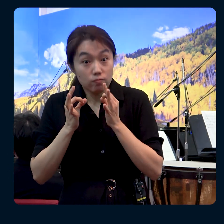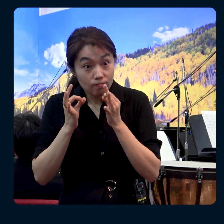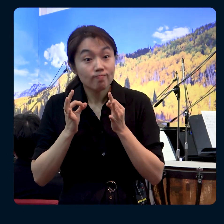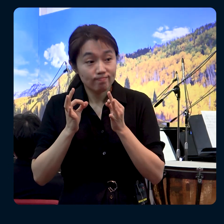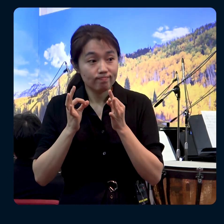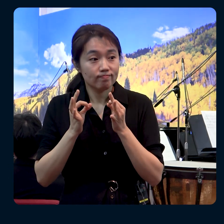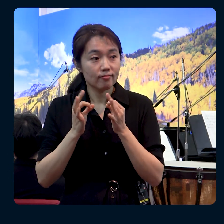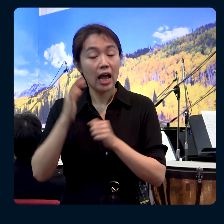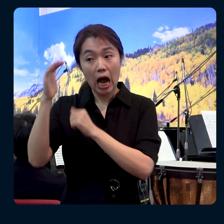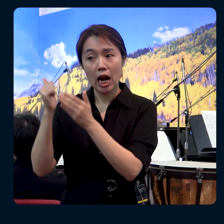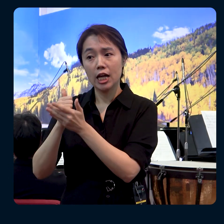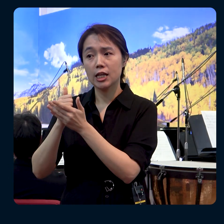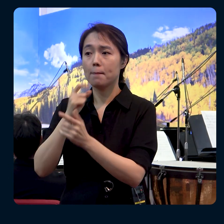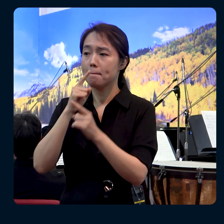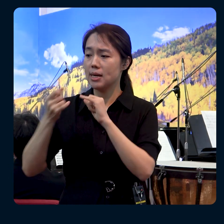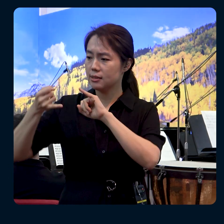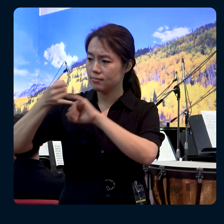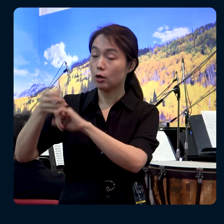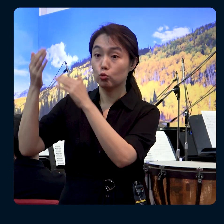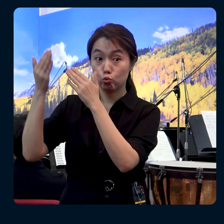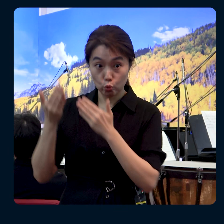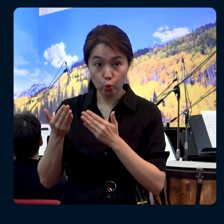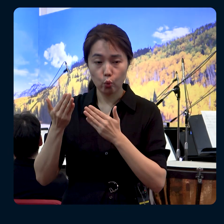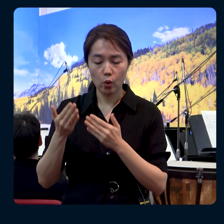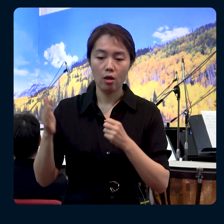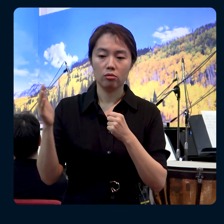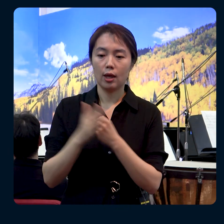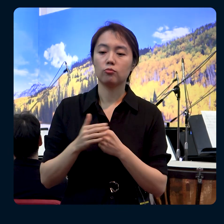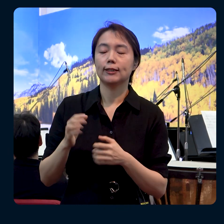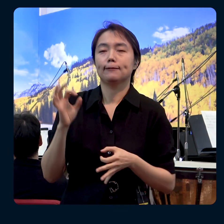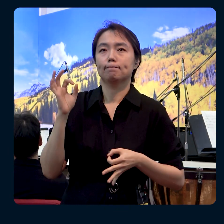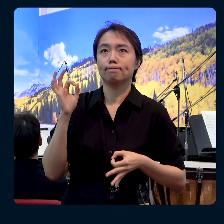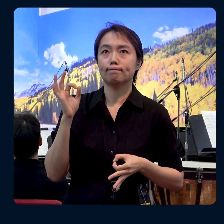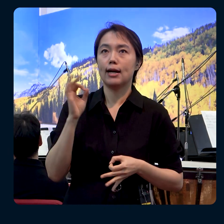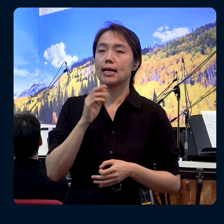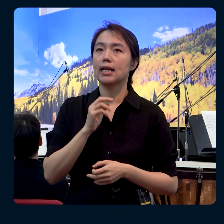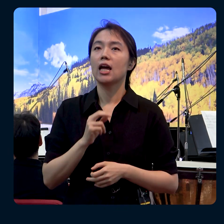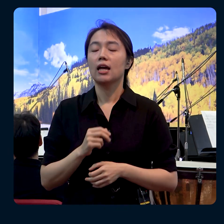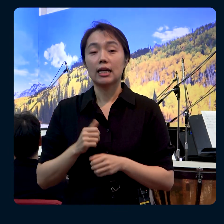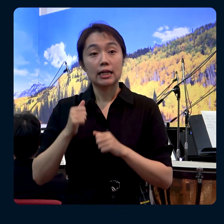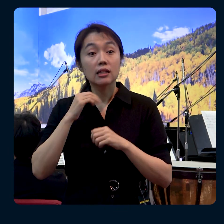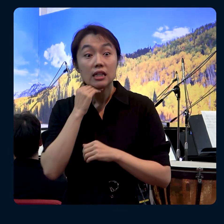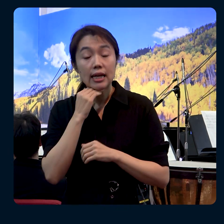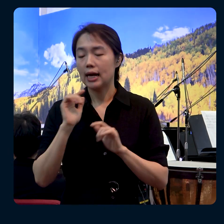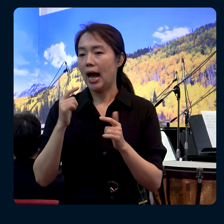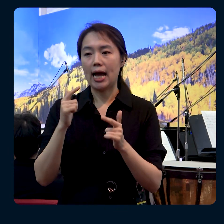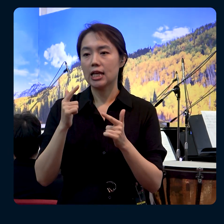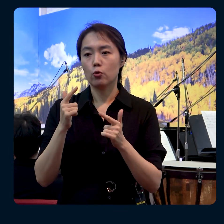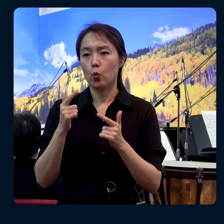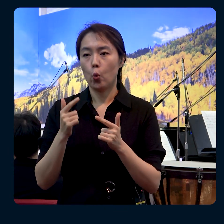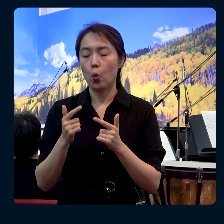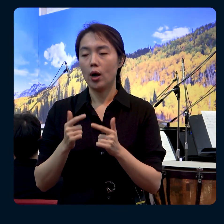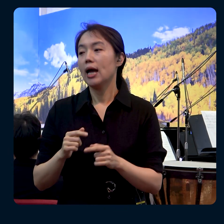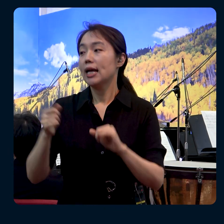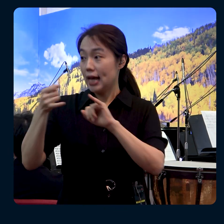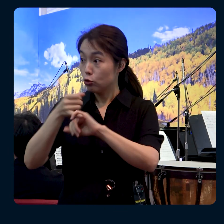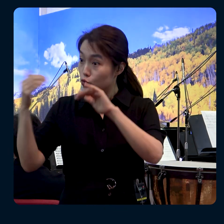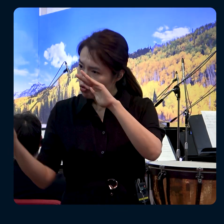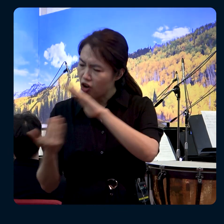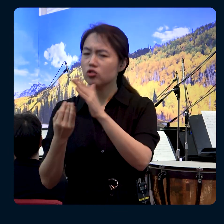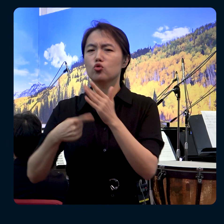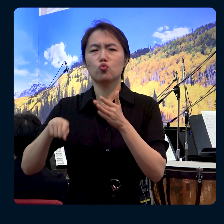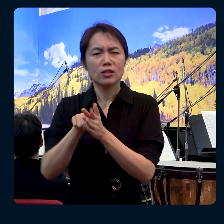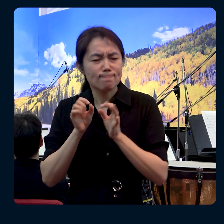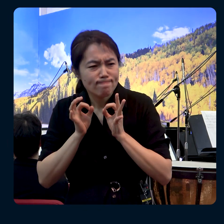언약 주셨다고 그냥 가만히 있는 것이 아니라 그 언약이 성취되도록 아주 열심히 노력하는 것이죠. 그 중에